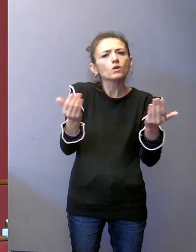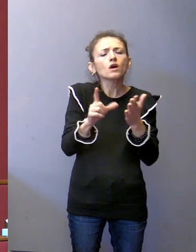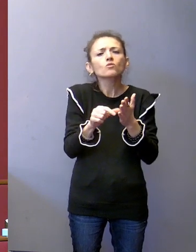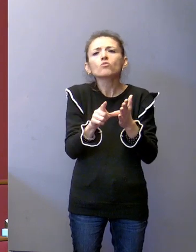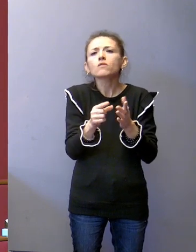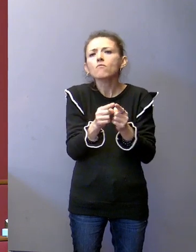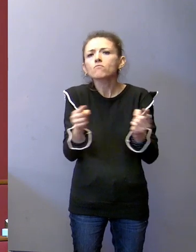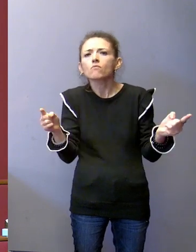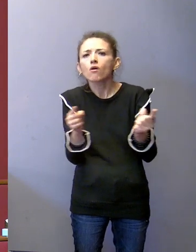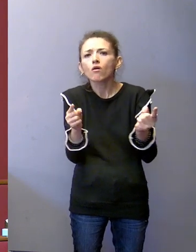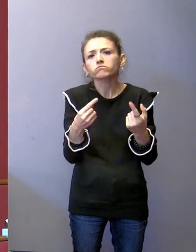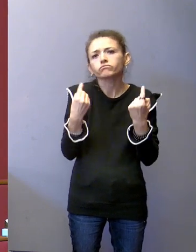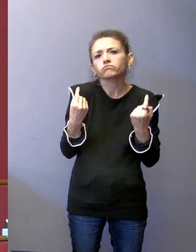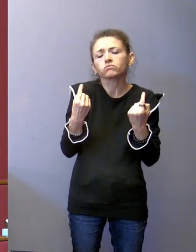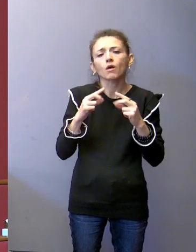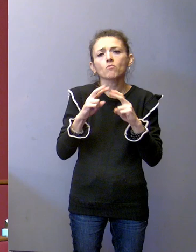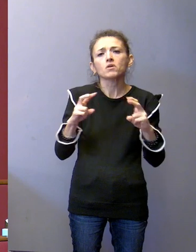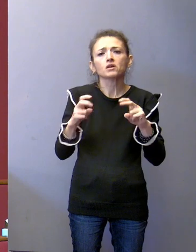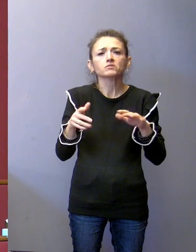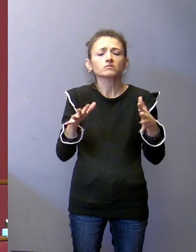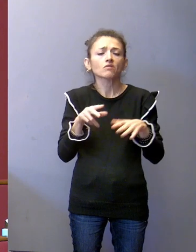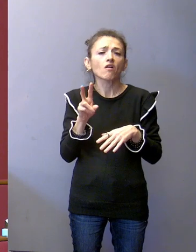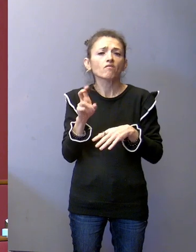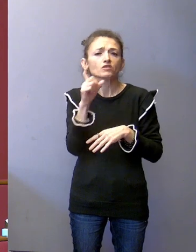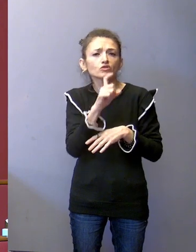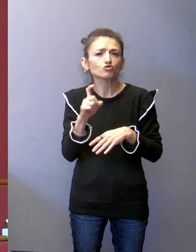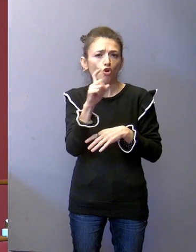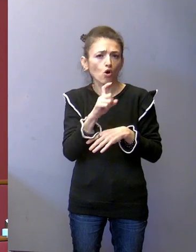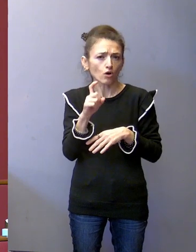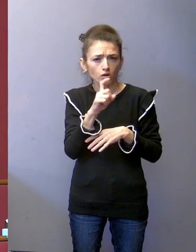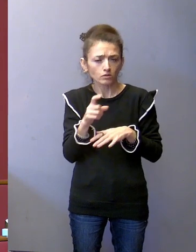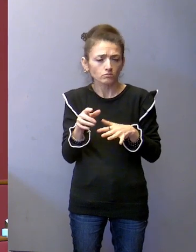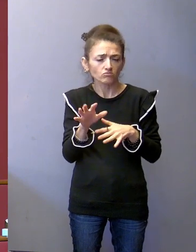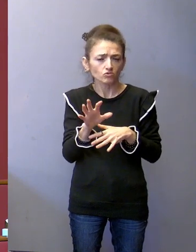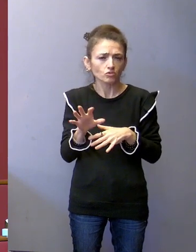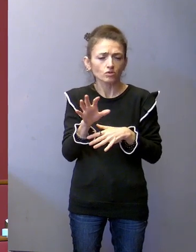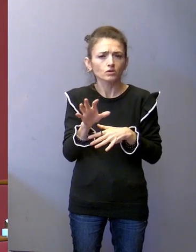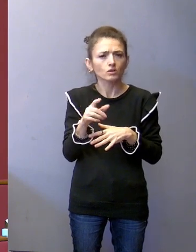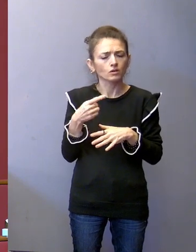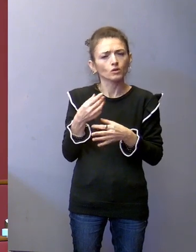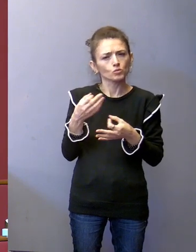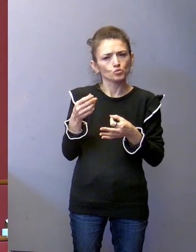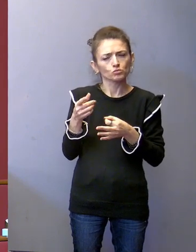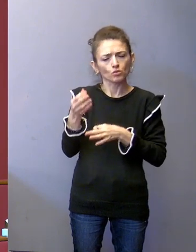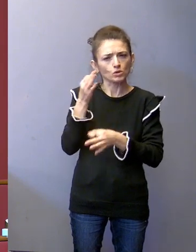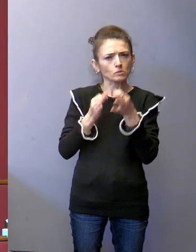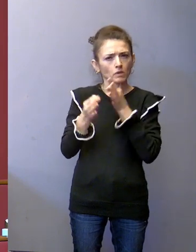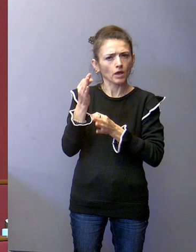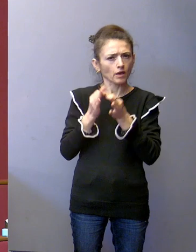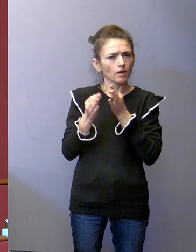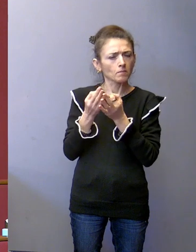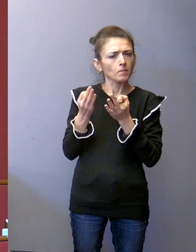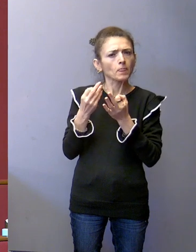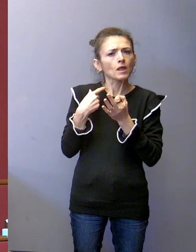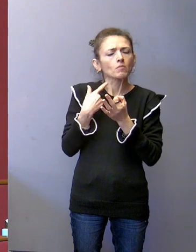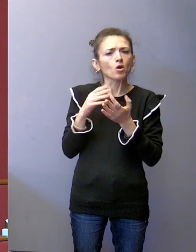avremo la perizia che roba di una ventina di giorni prendiamo la larga No perché ci tengo a sottolineare anche un aspetto lei è stato molto puntuale preciso Però ci tengo a dire che io